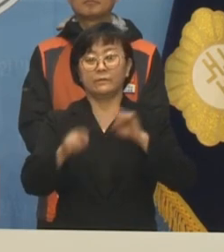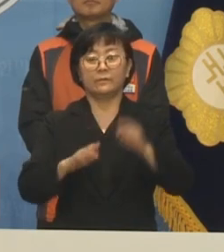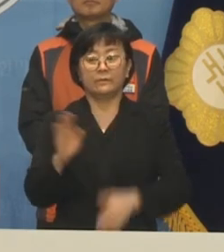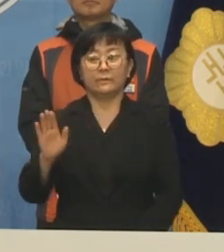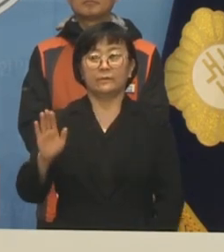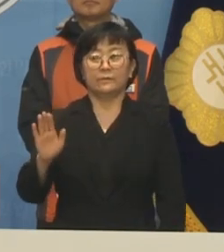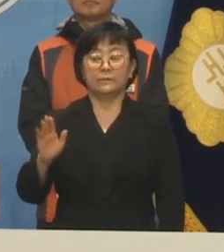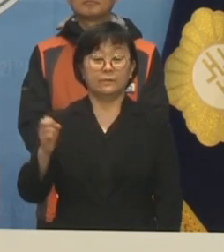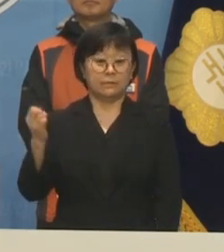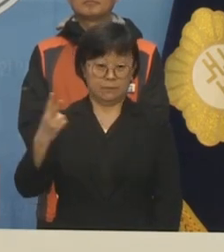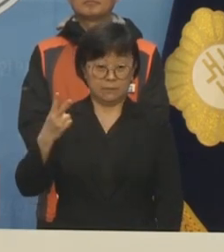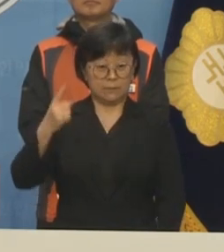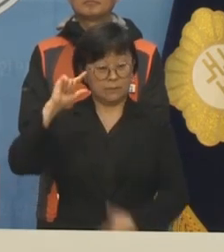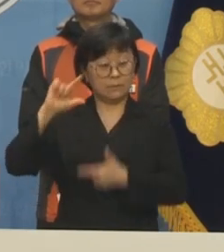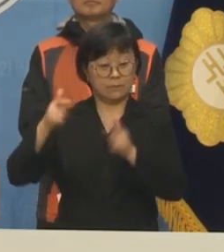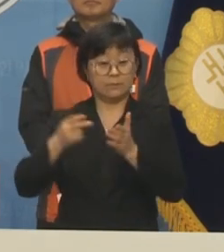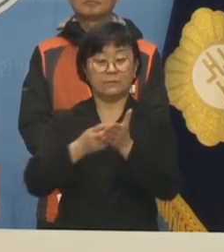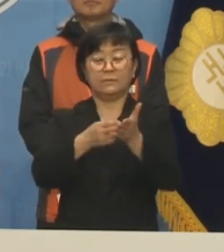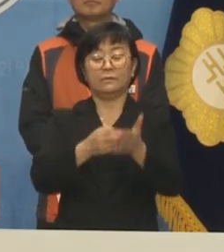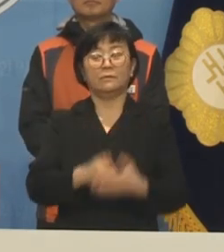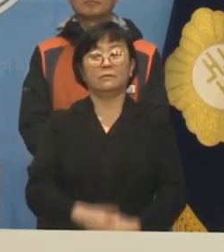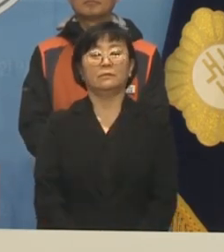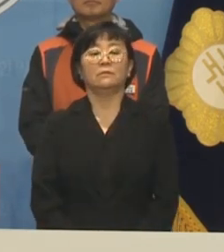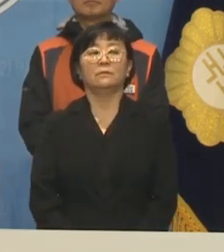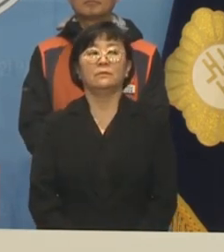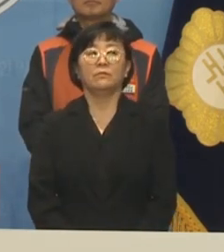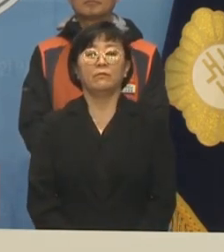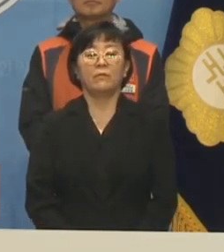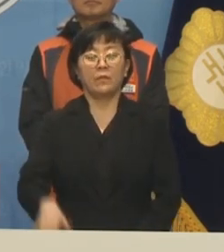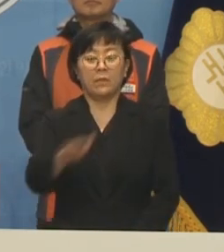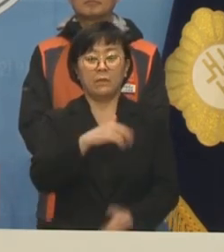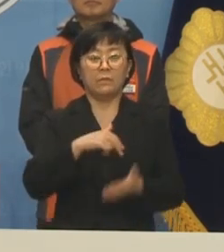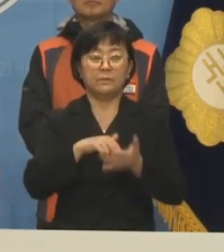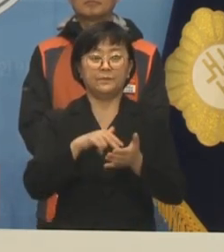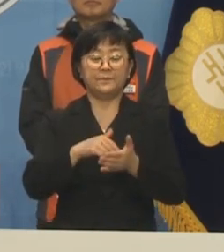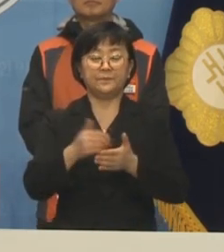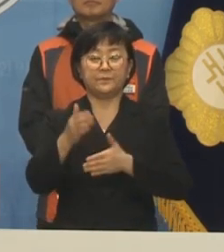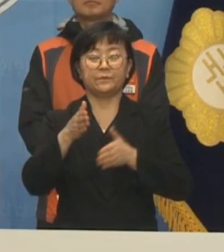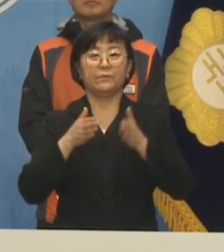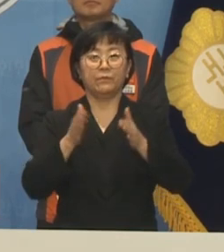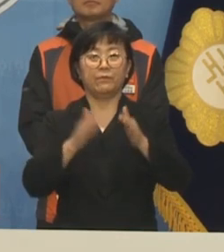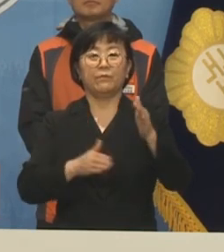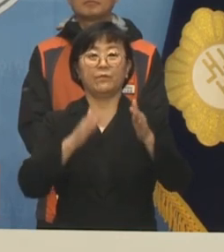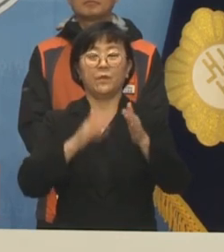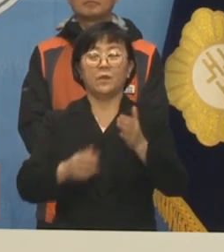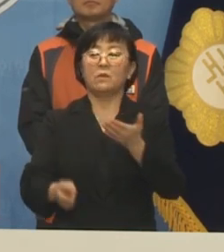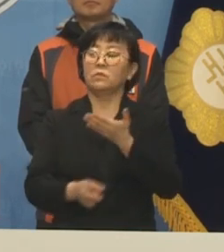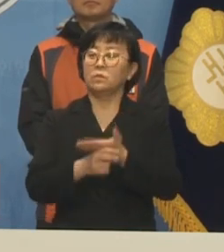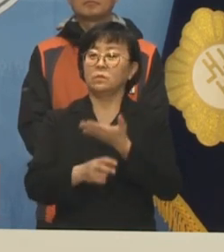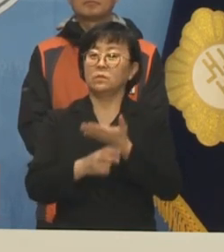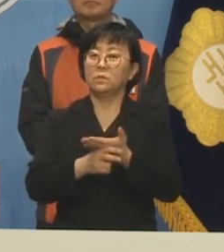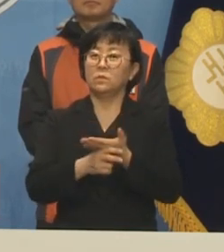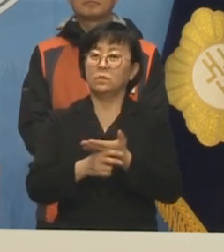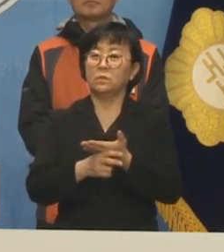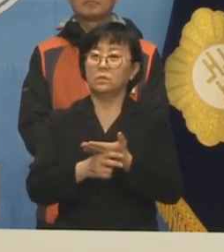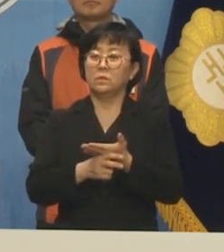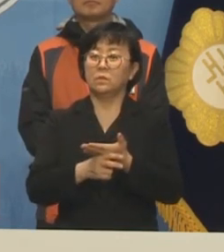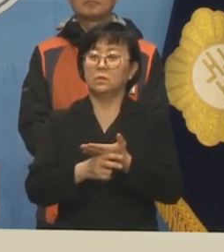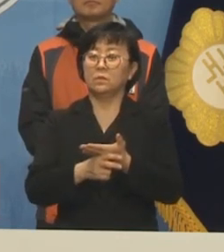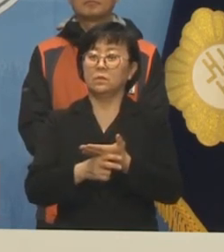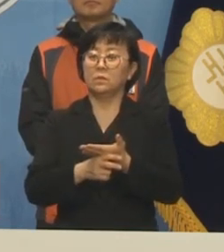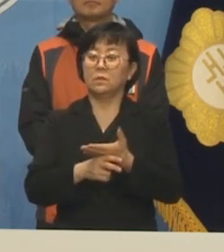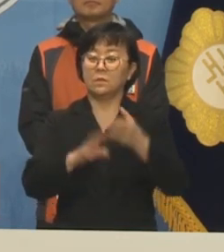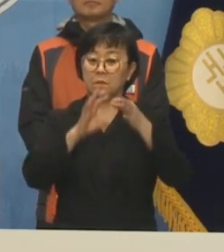않았고 다시 또 항소를 제기했습니다. 저희들은 도로공사가 불법적으로